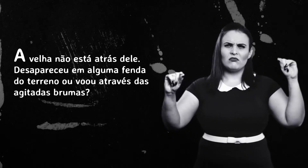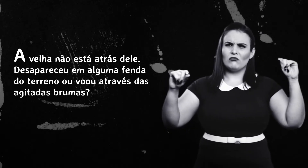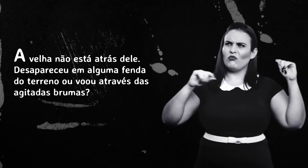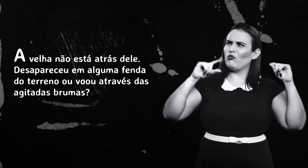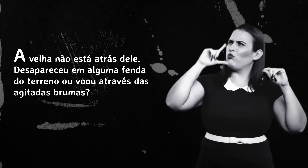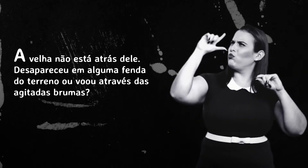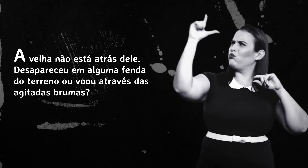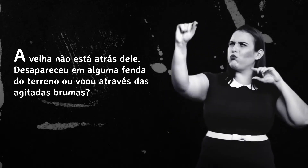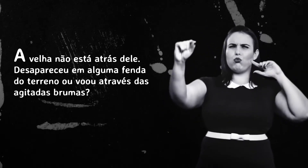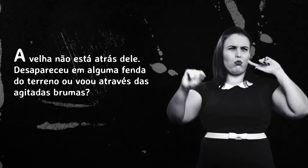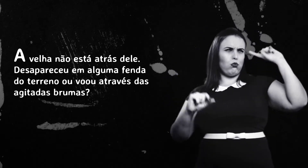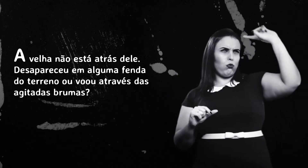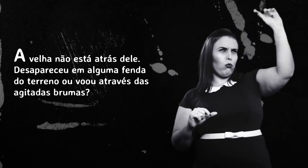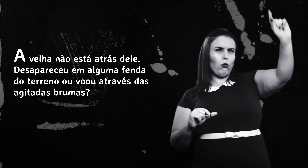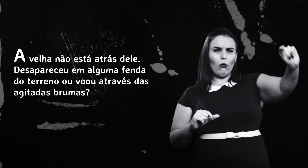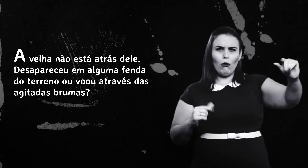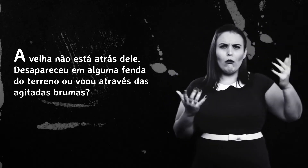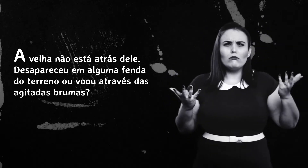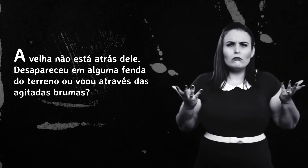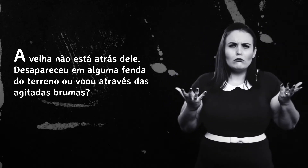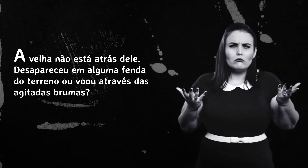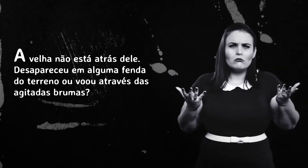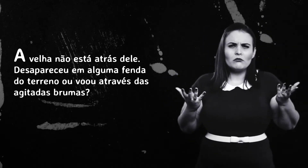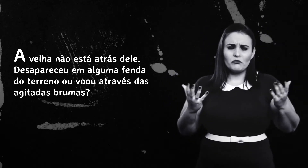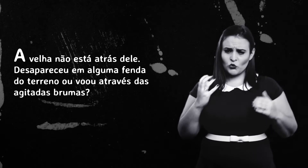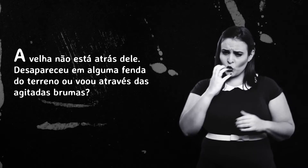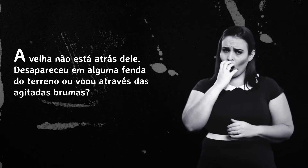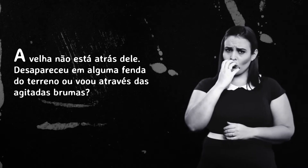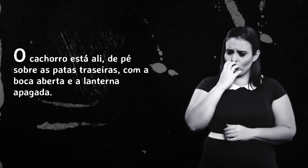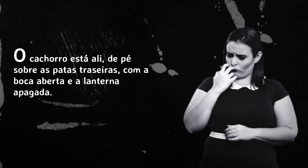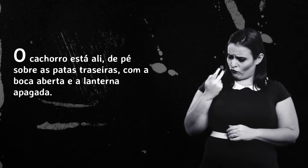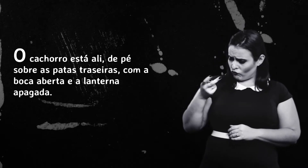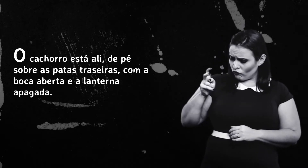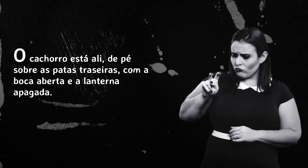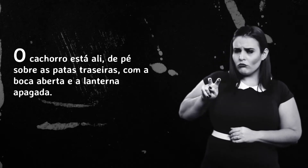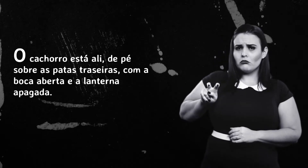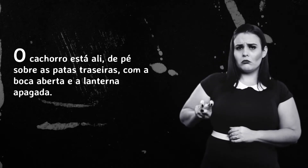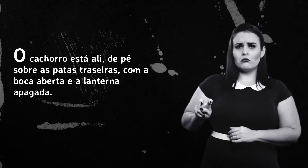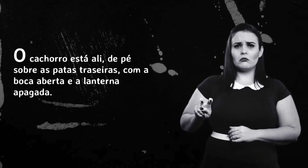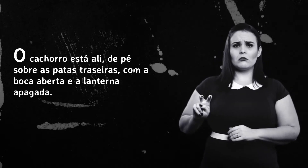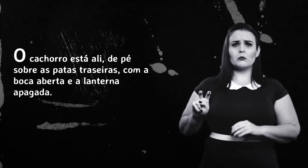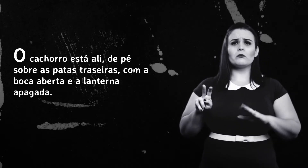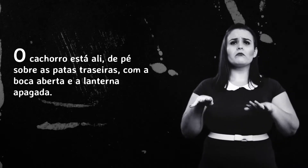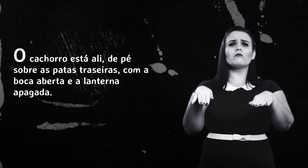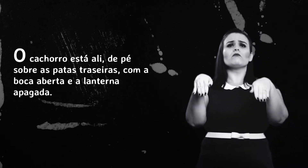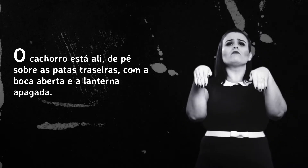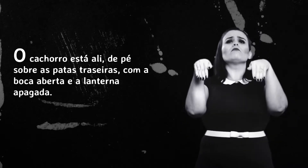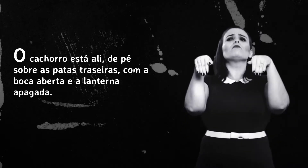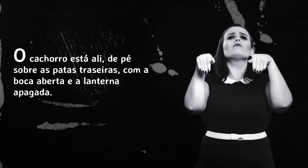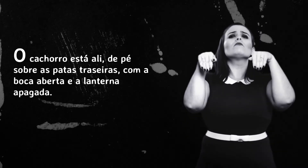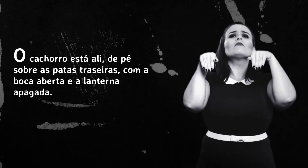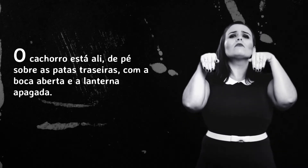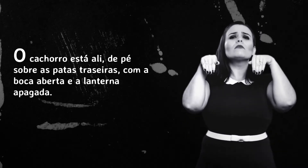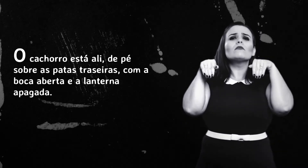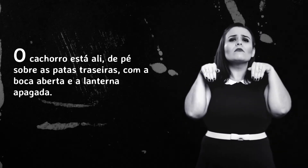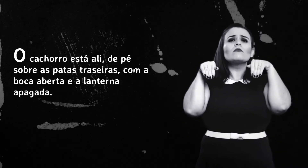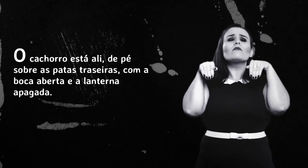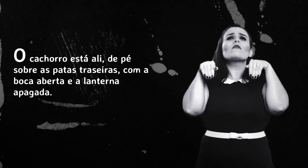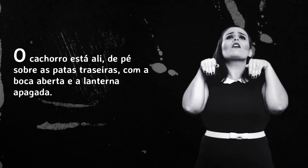voou através das agitadas brumas? O cachorro está ali, de pé sobre as patas traseiras, com